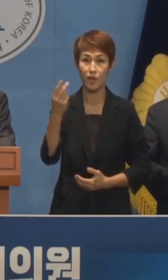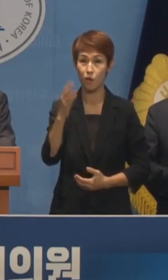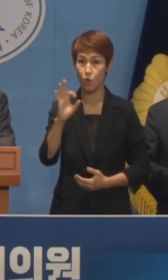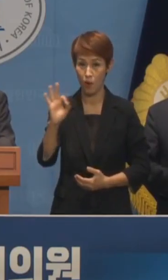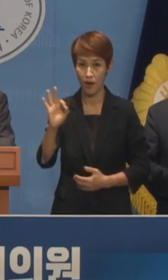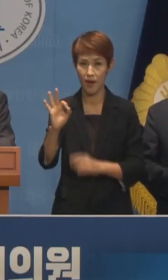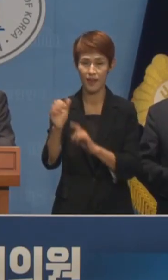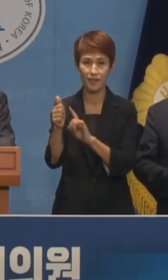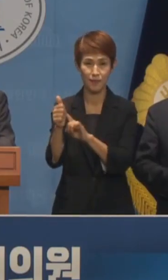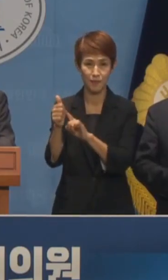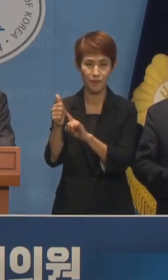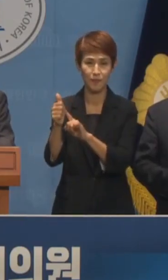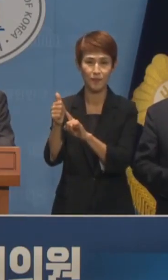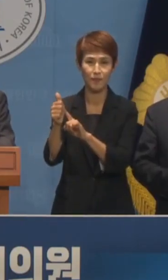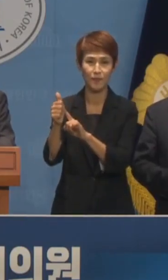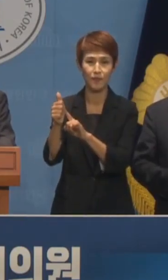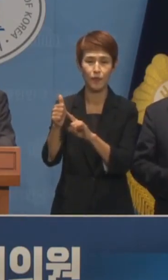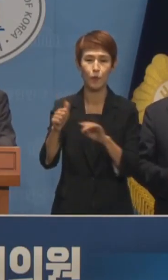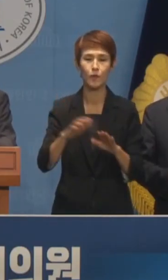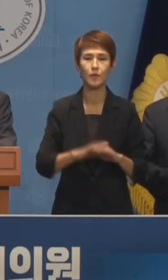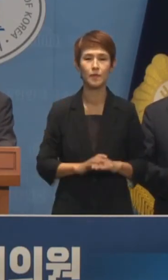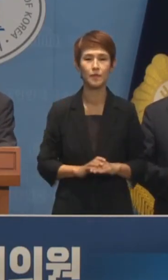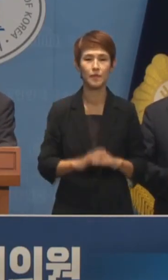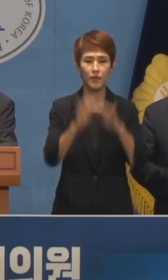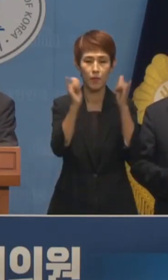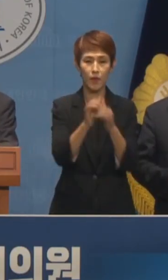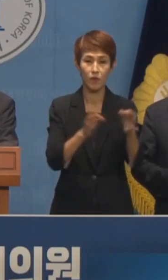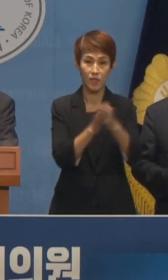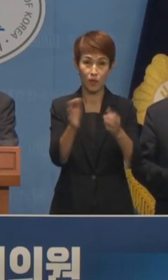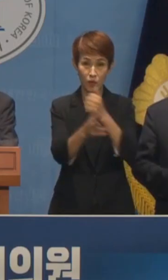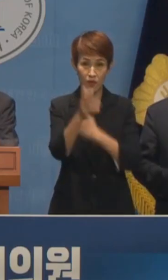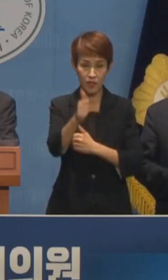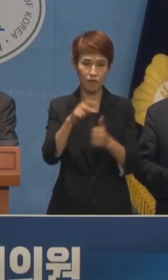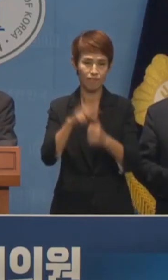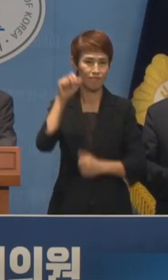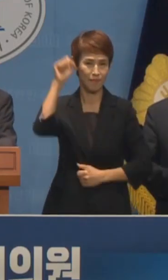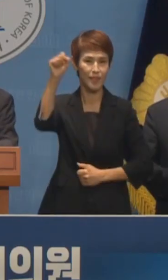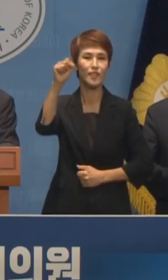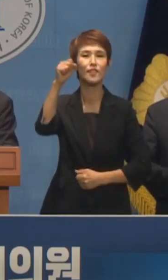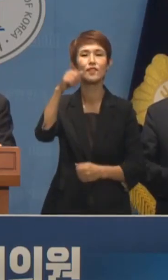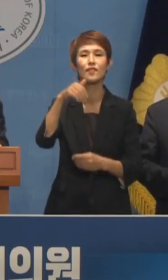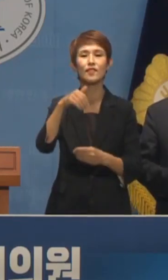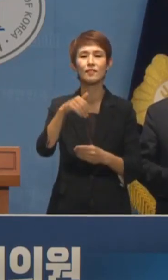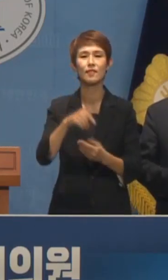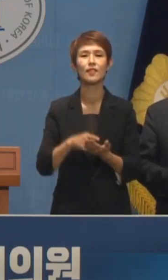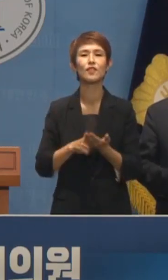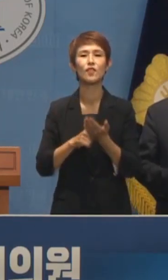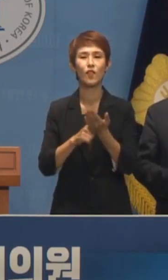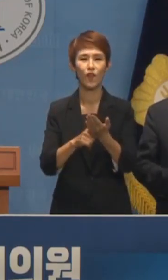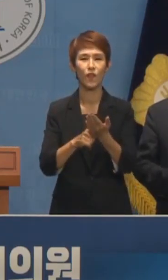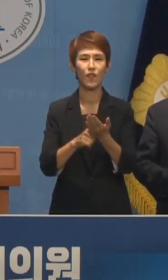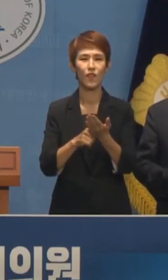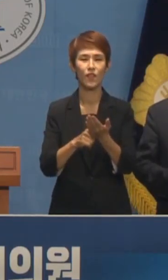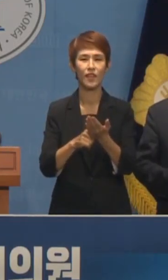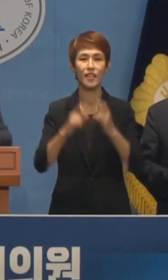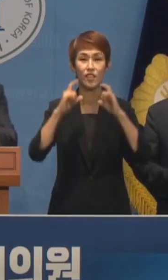사회적경제위원장 출마 선언문을 낭독하는 것으로 시작하겠습니다.